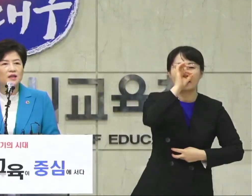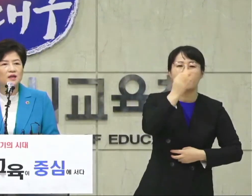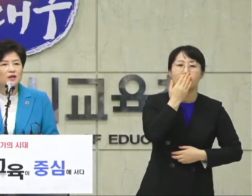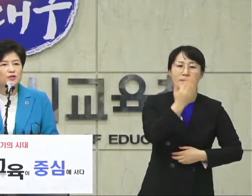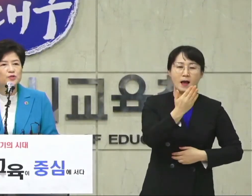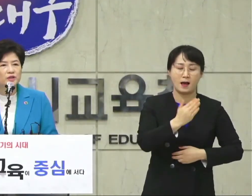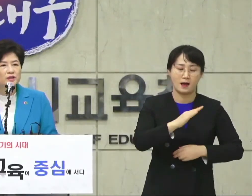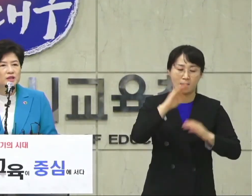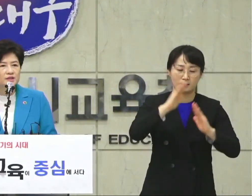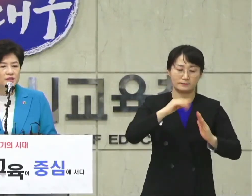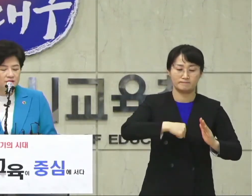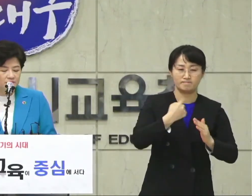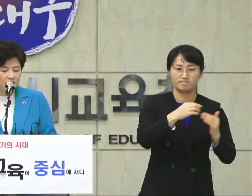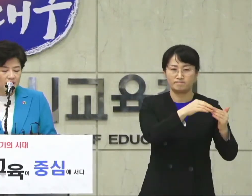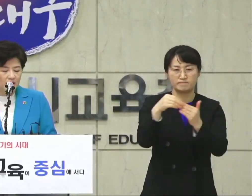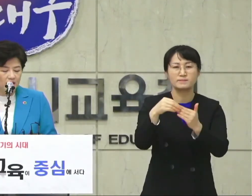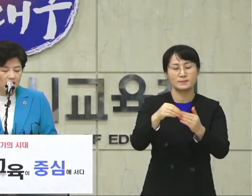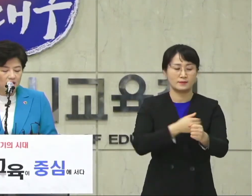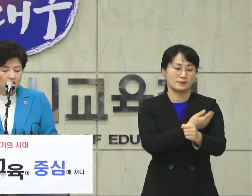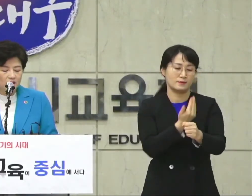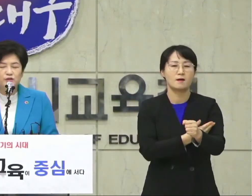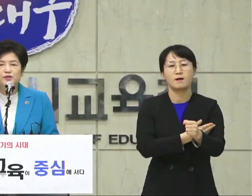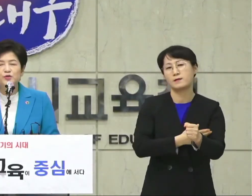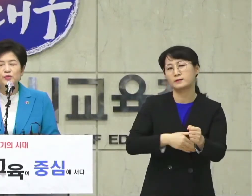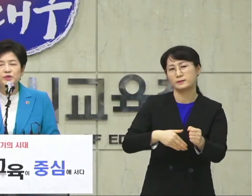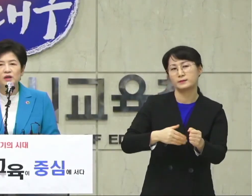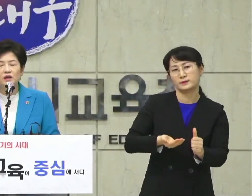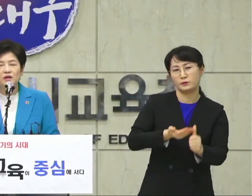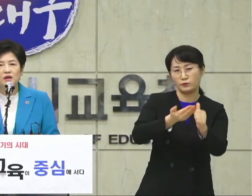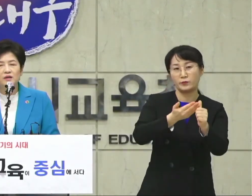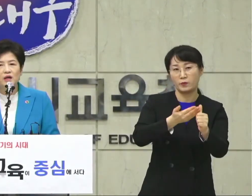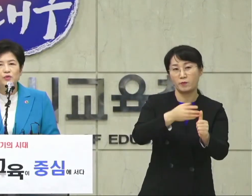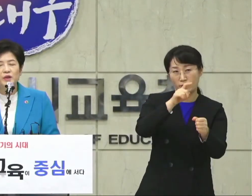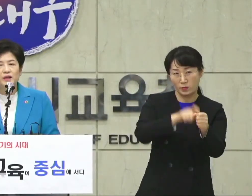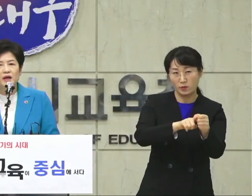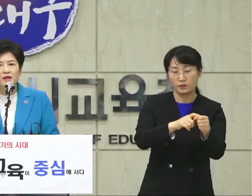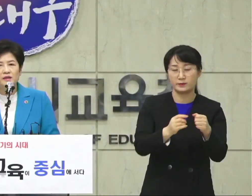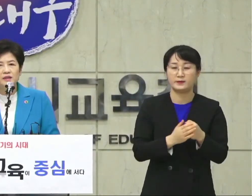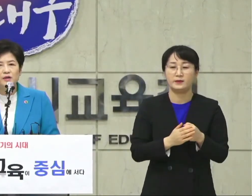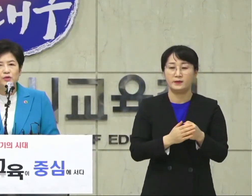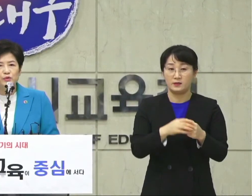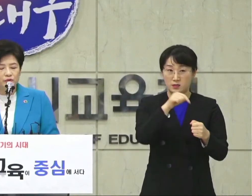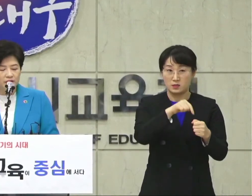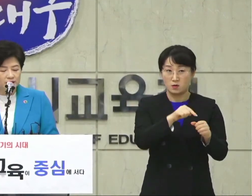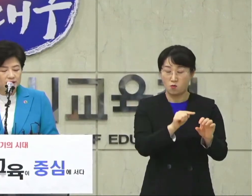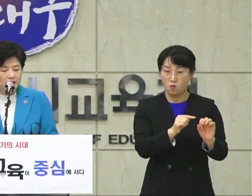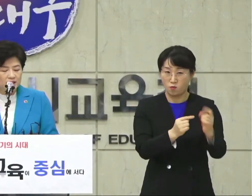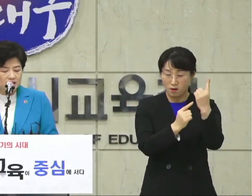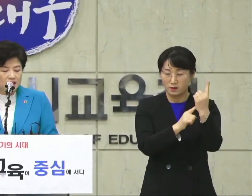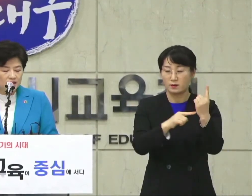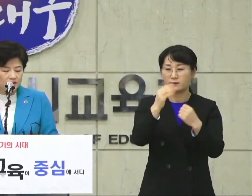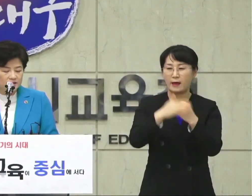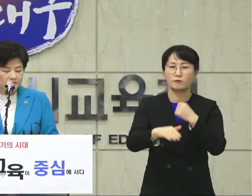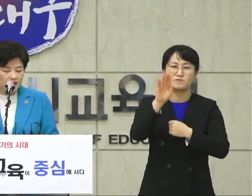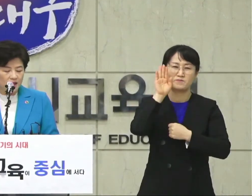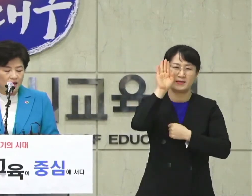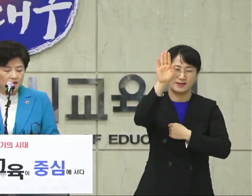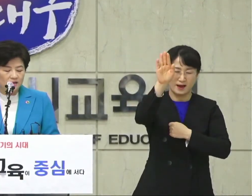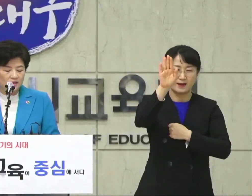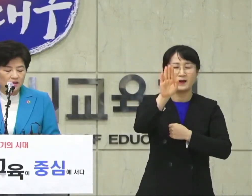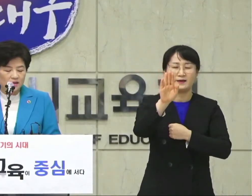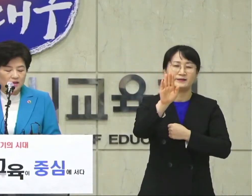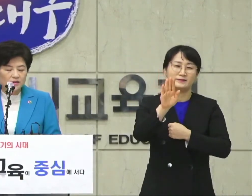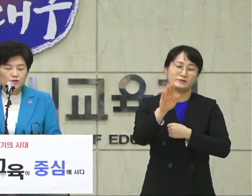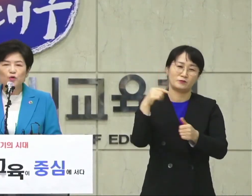주도성을 길러주는 것이었습니다. 이것으로부터 대구 미래의 역량 교육은